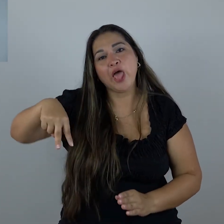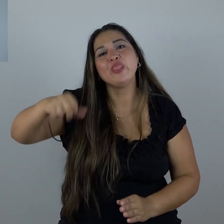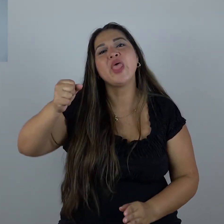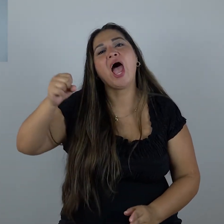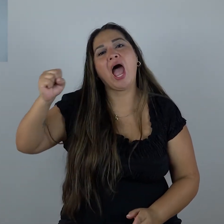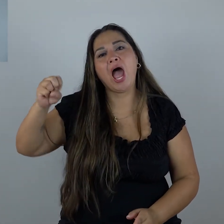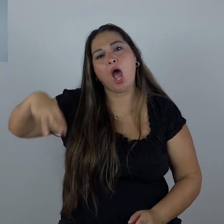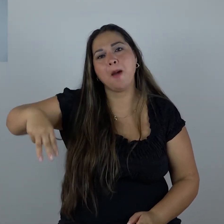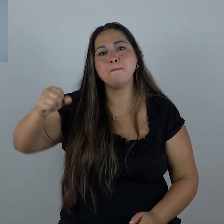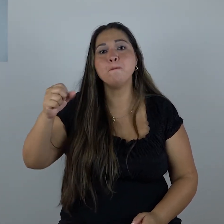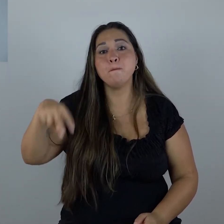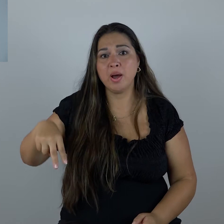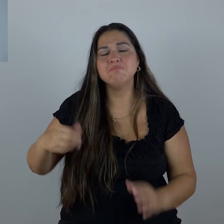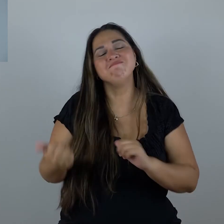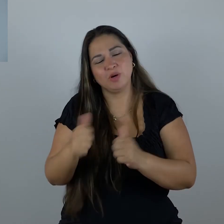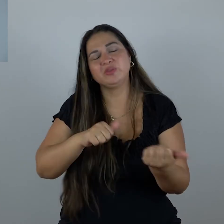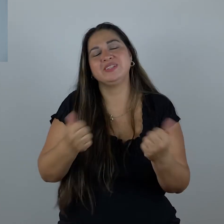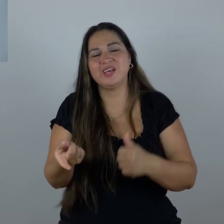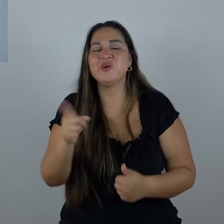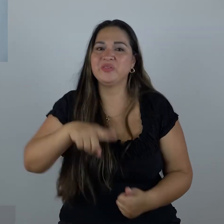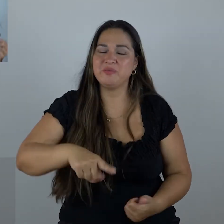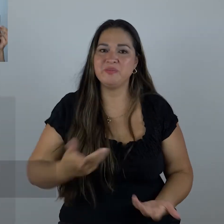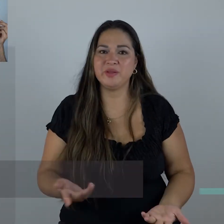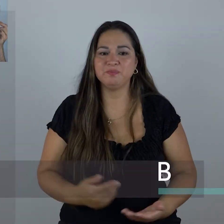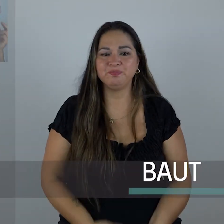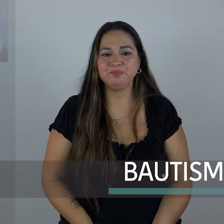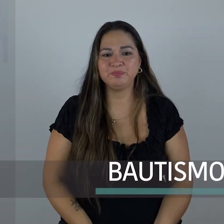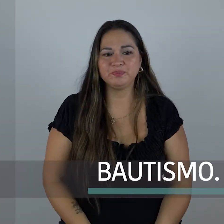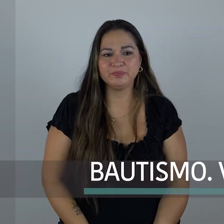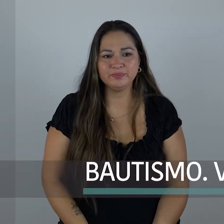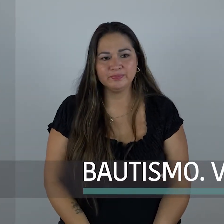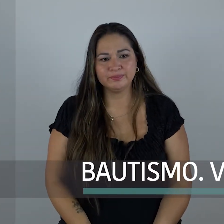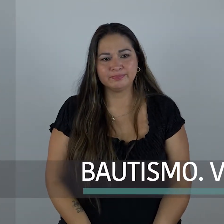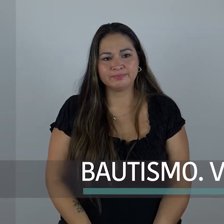nosotros queramos hacer en este caso.